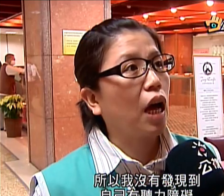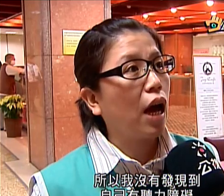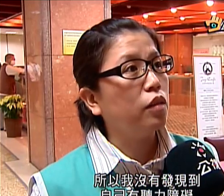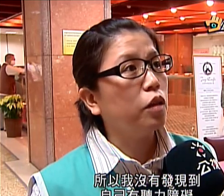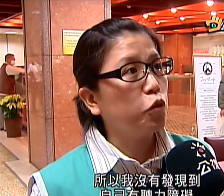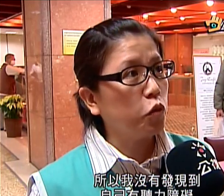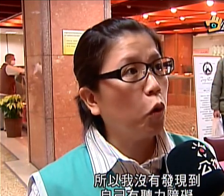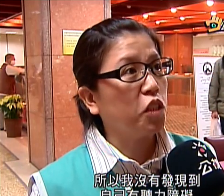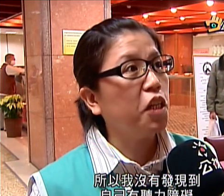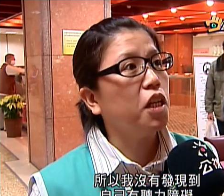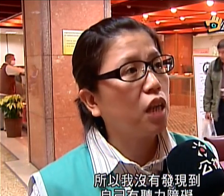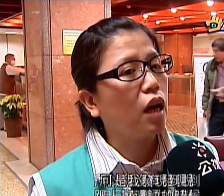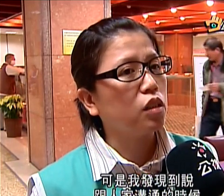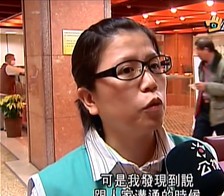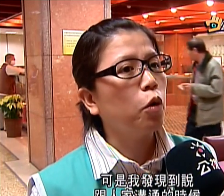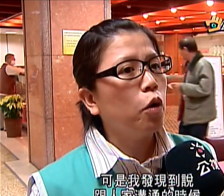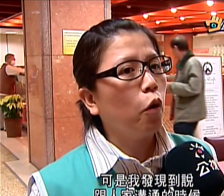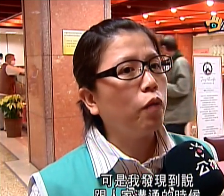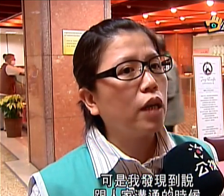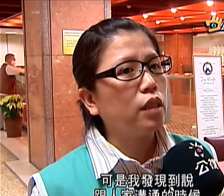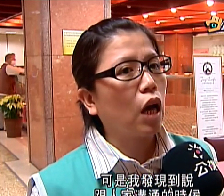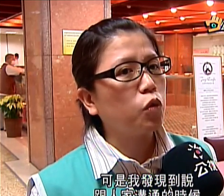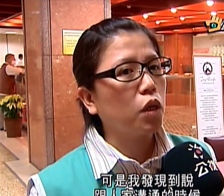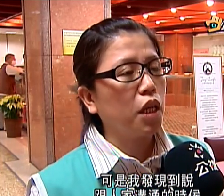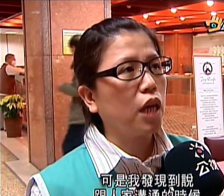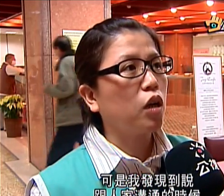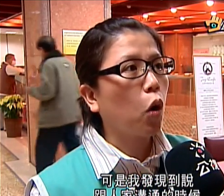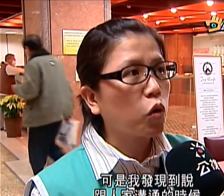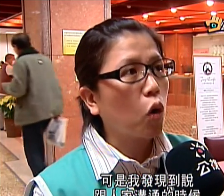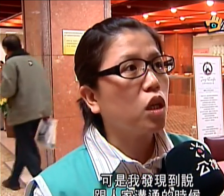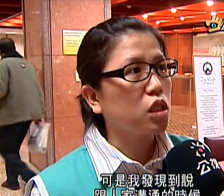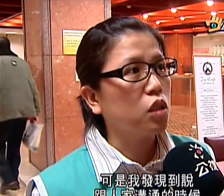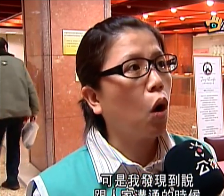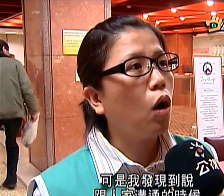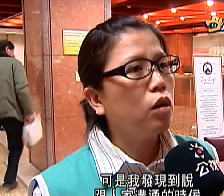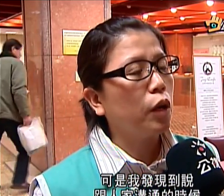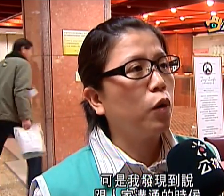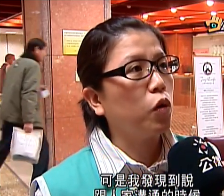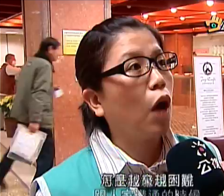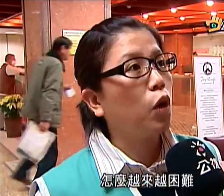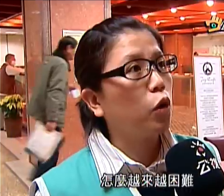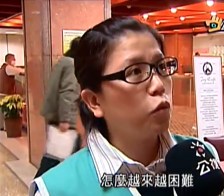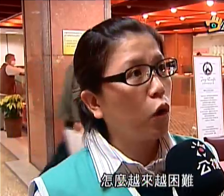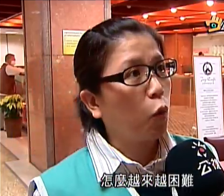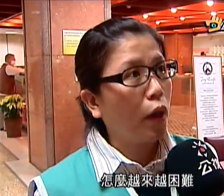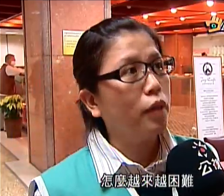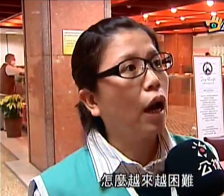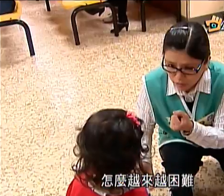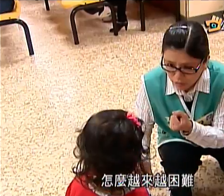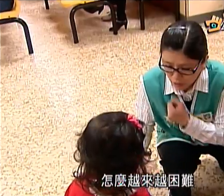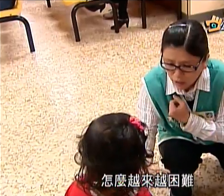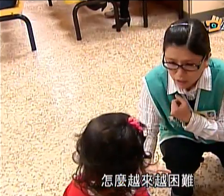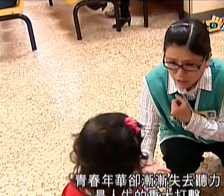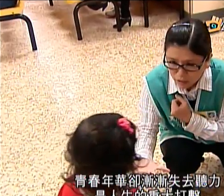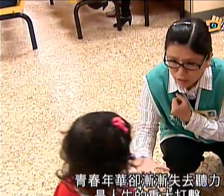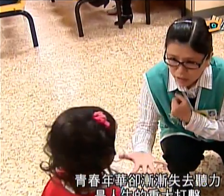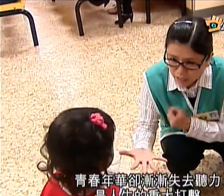碍有听力障碍，可是我发现到说跟人家沟通的时候怎么越来 越困难。 青春年华却渐渐失去